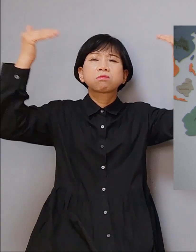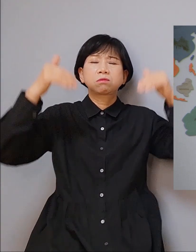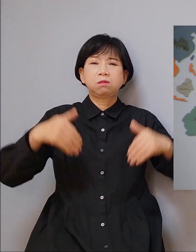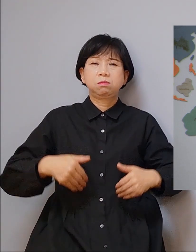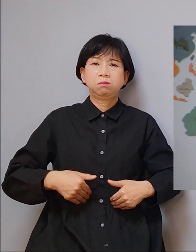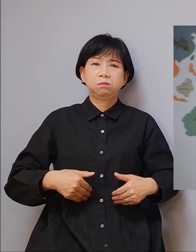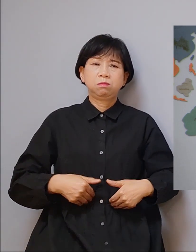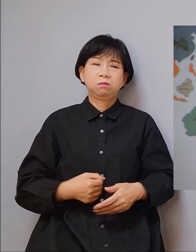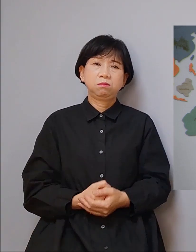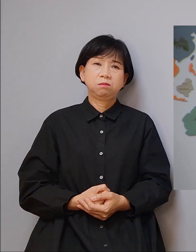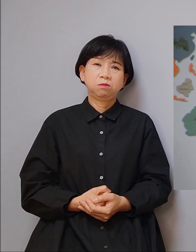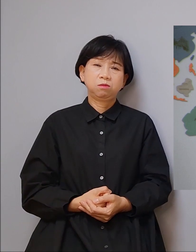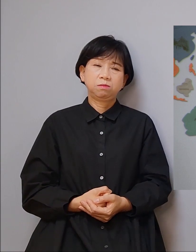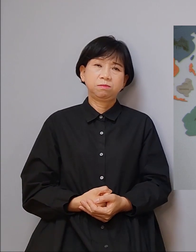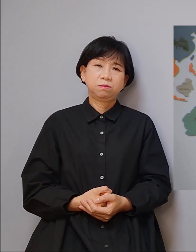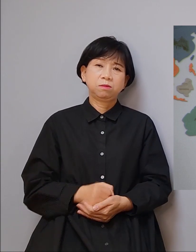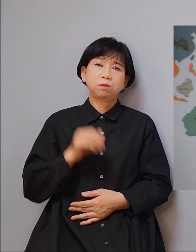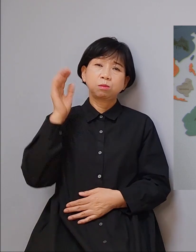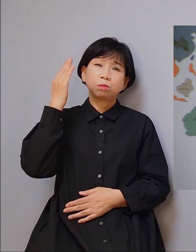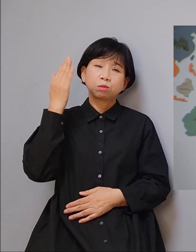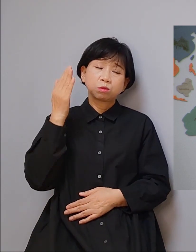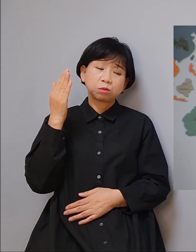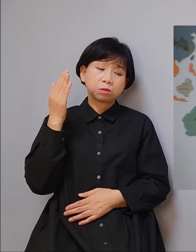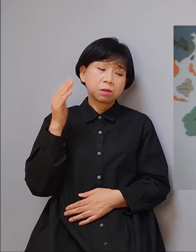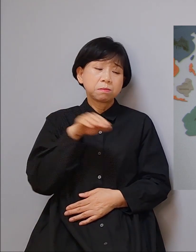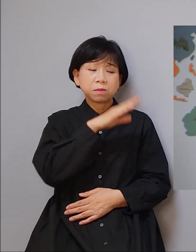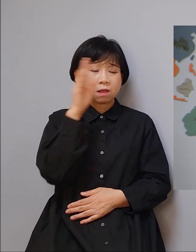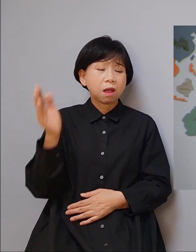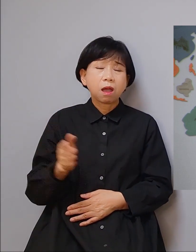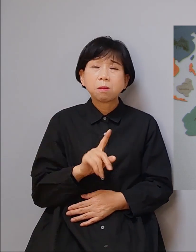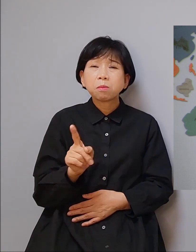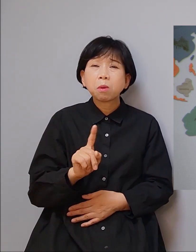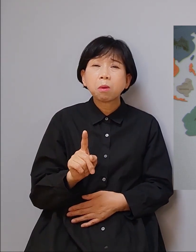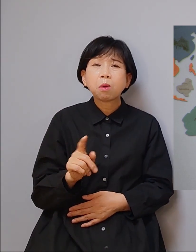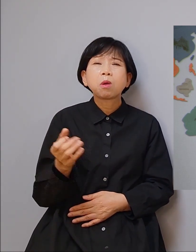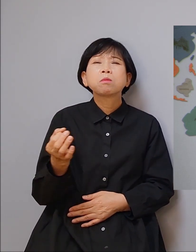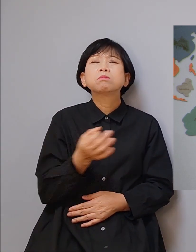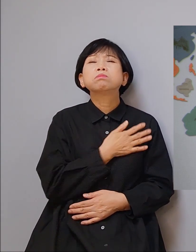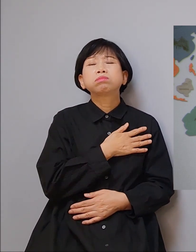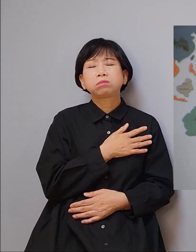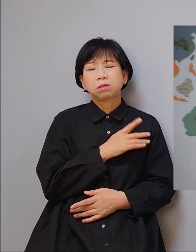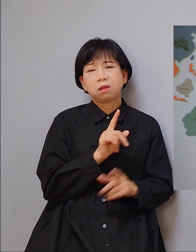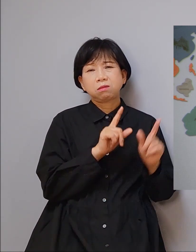겁니다. 보세요. 요즘 누구나 잘 먹고 잘 살기를 원하지만